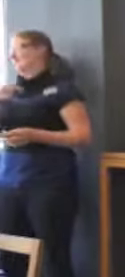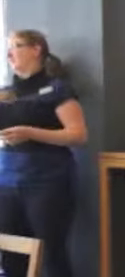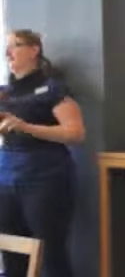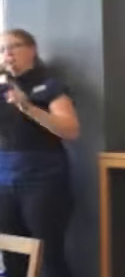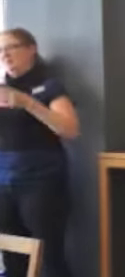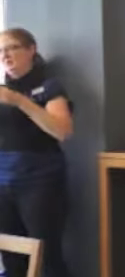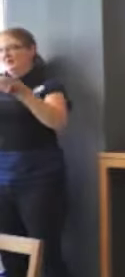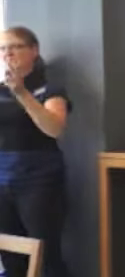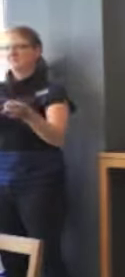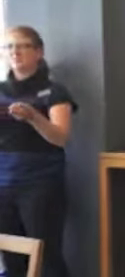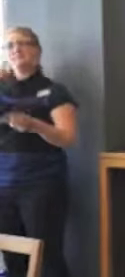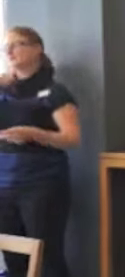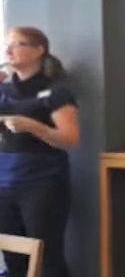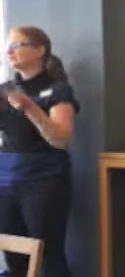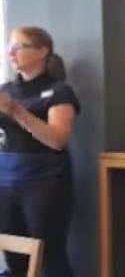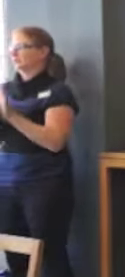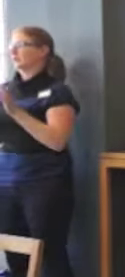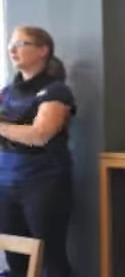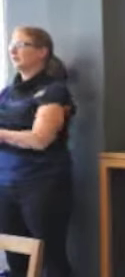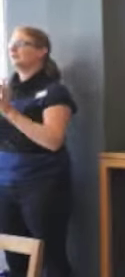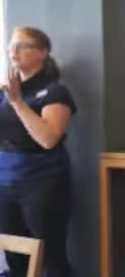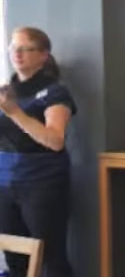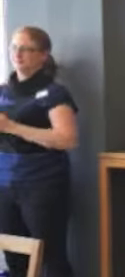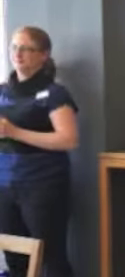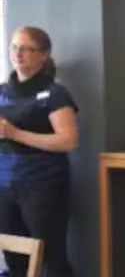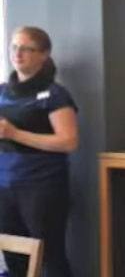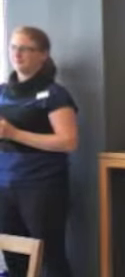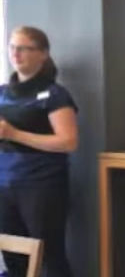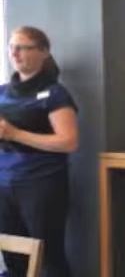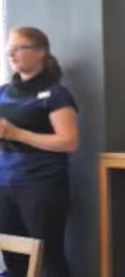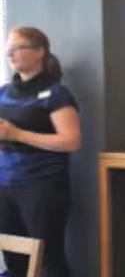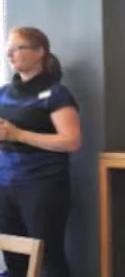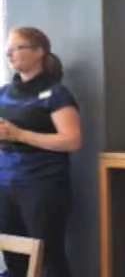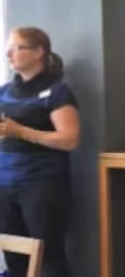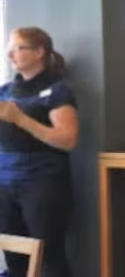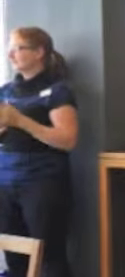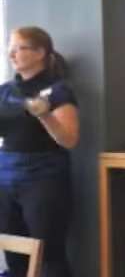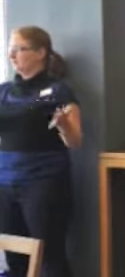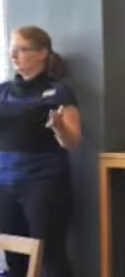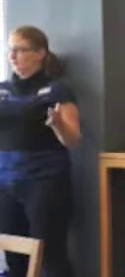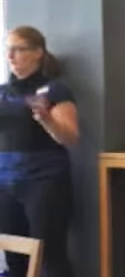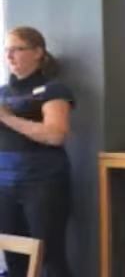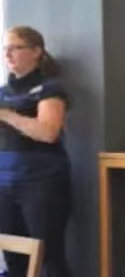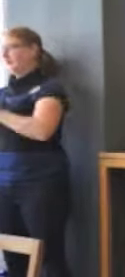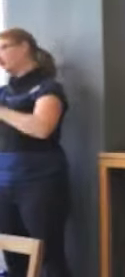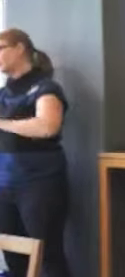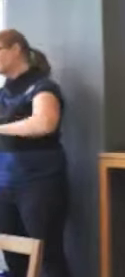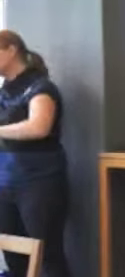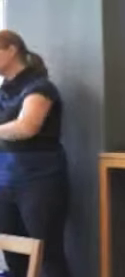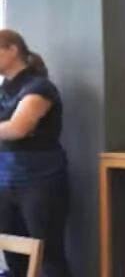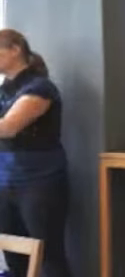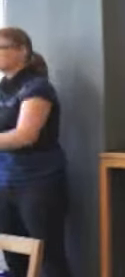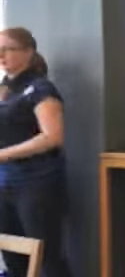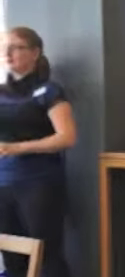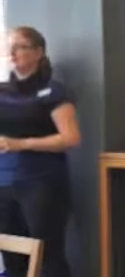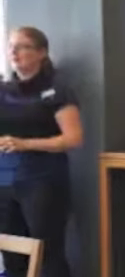här. Som sagt, och det finns redan utan att vi egentligen, det visar sig att när vi väl börjar titta i det här så i